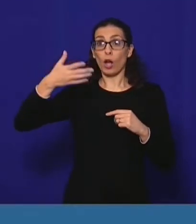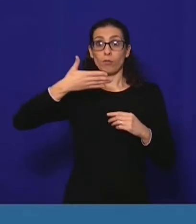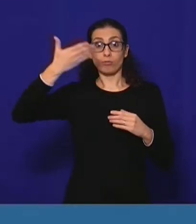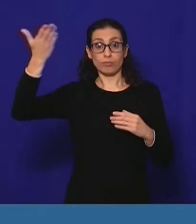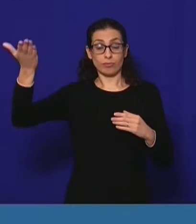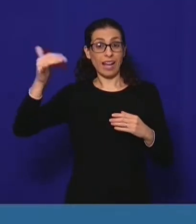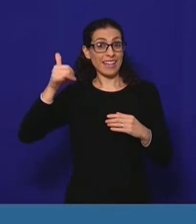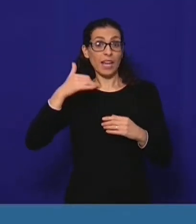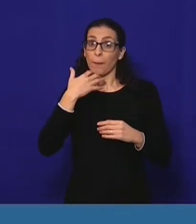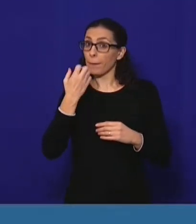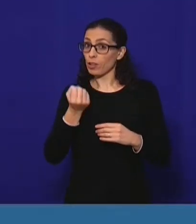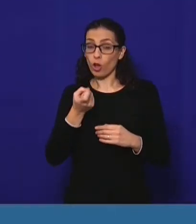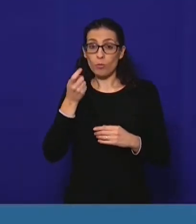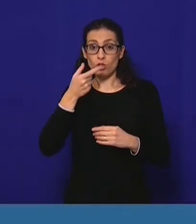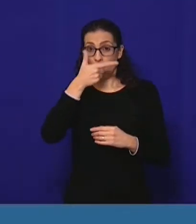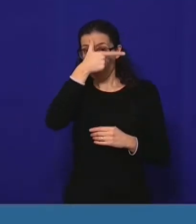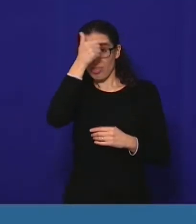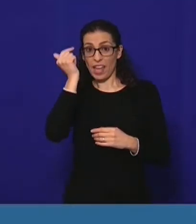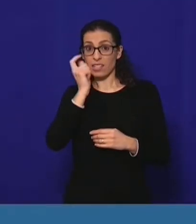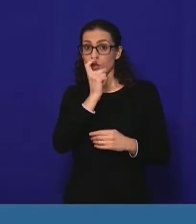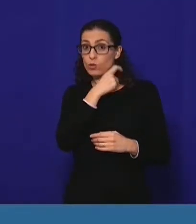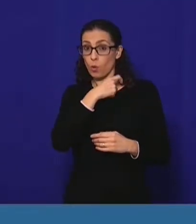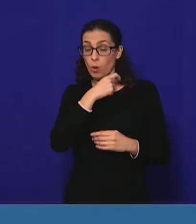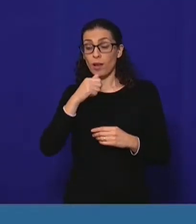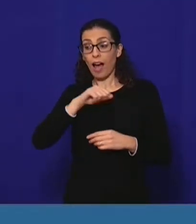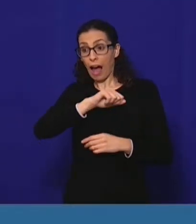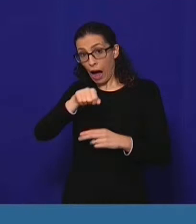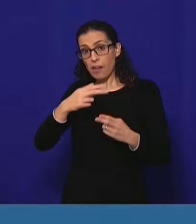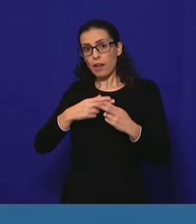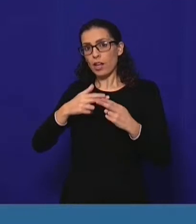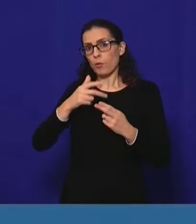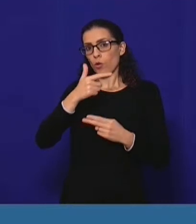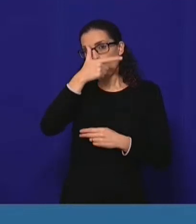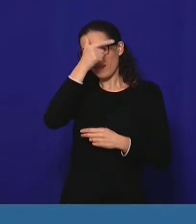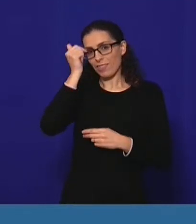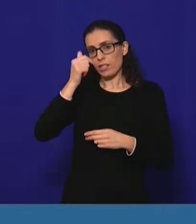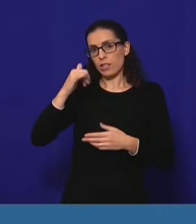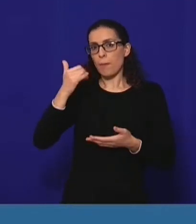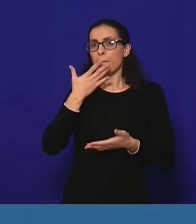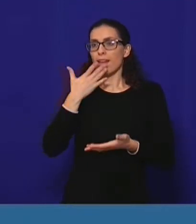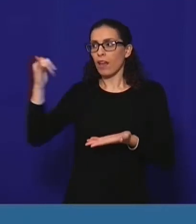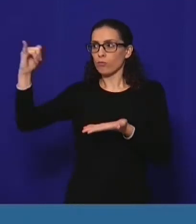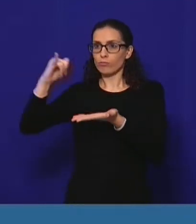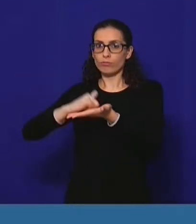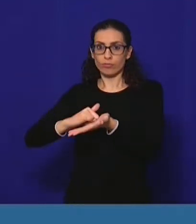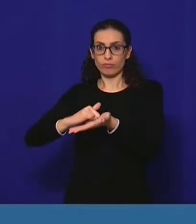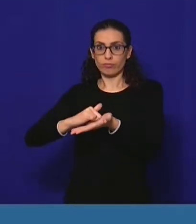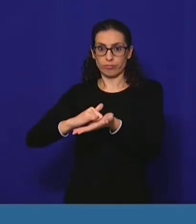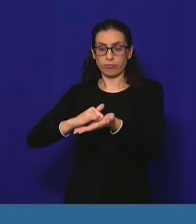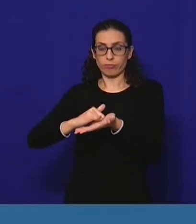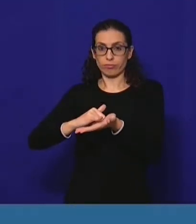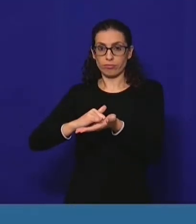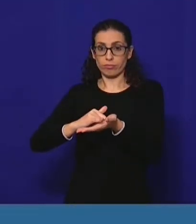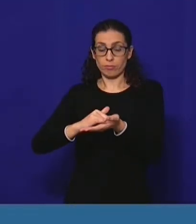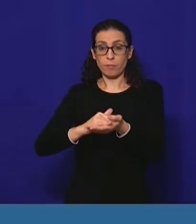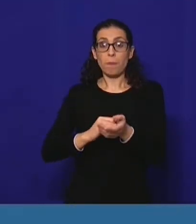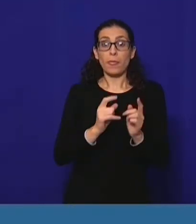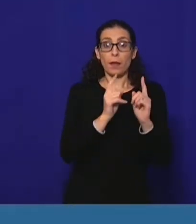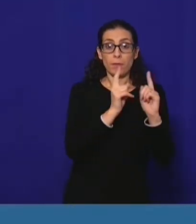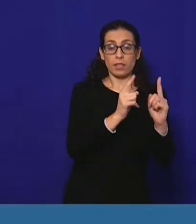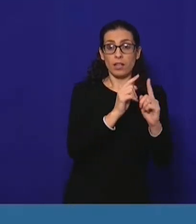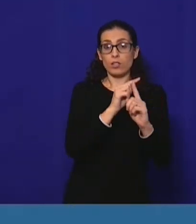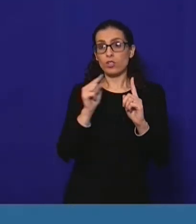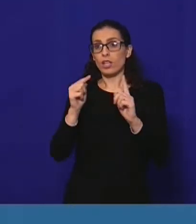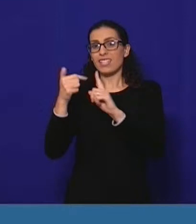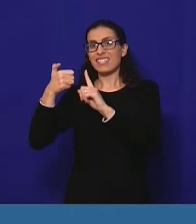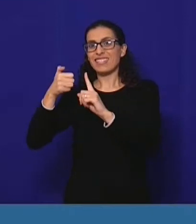ġabu PCR test magħhom aħna nagħmluhom it-test propju fl-ajruport. Infatti mill-11 sa 16 ta' Diċembru